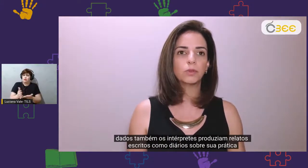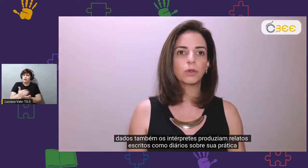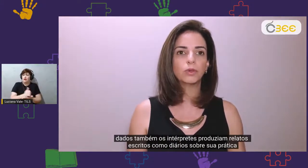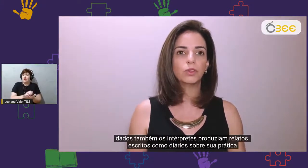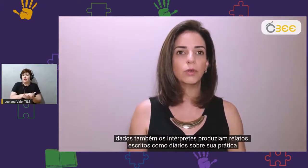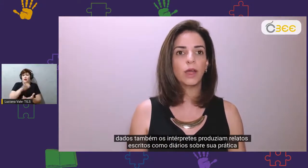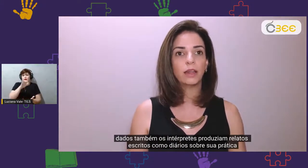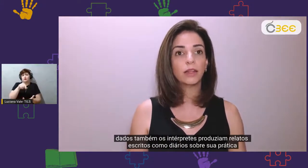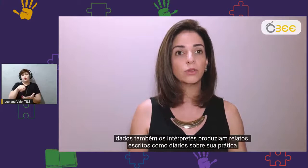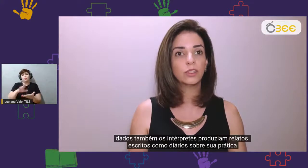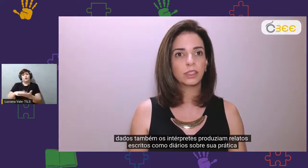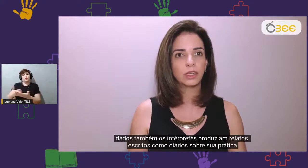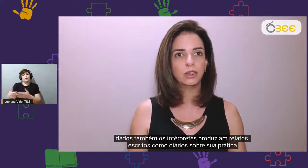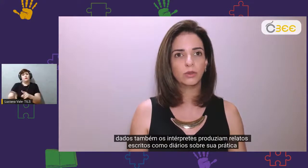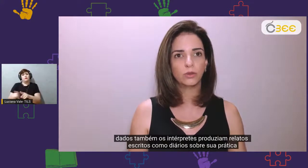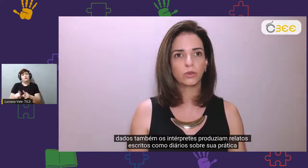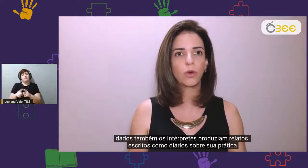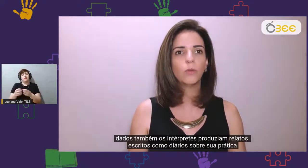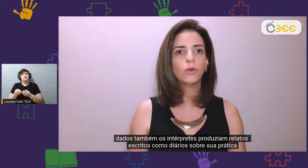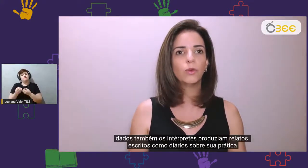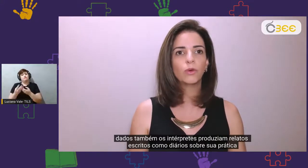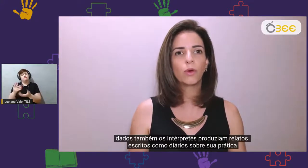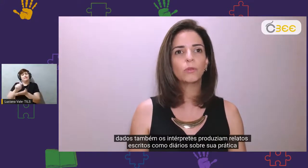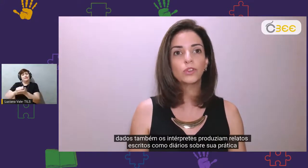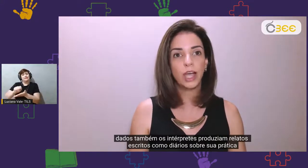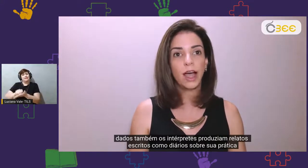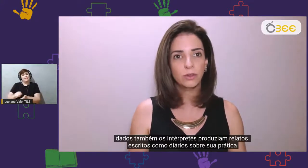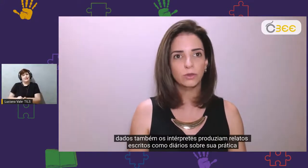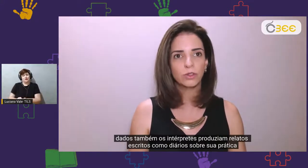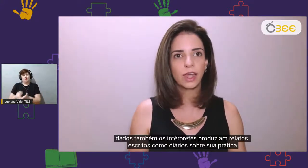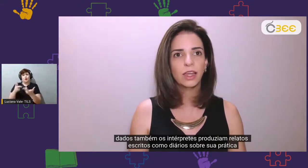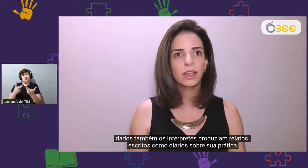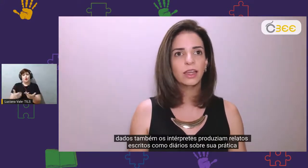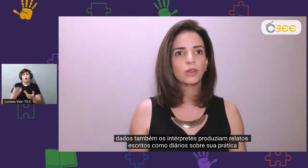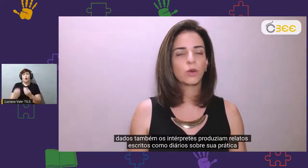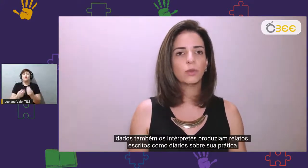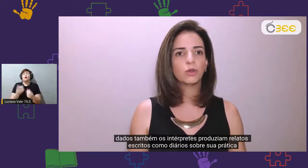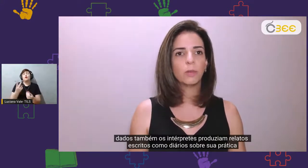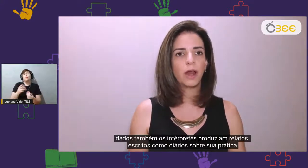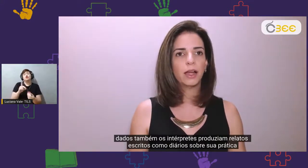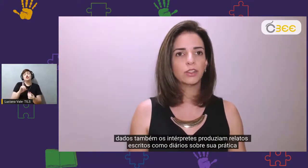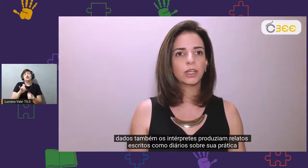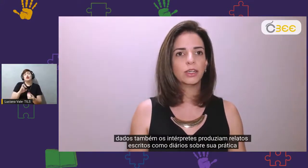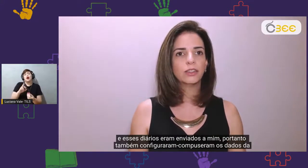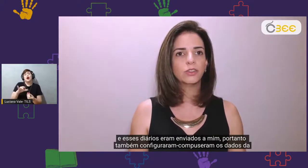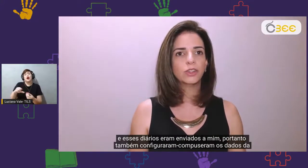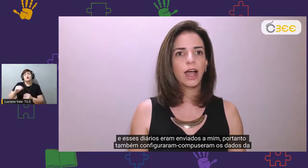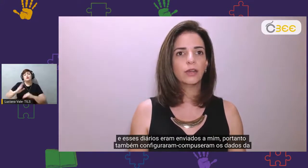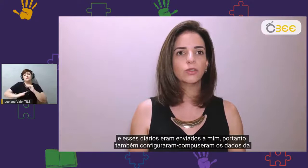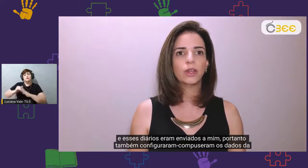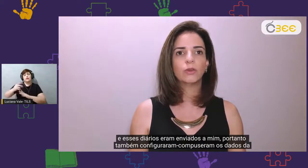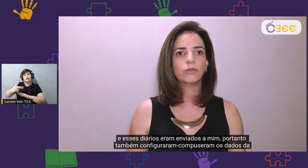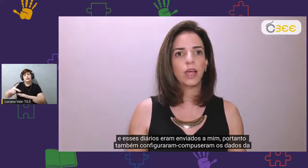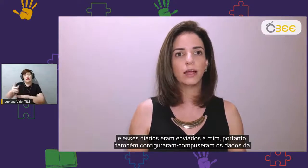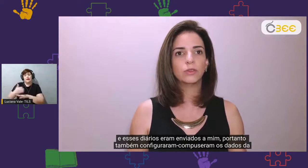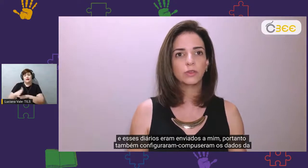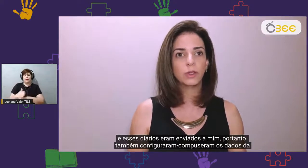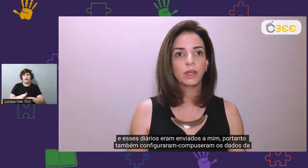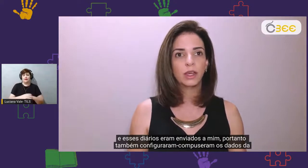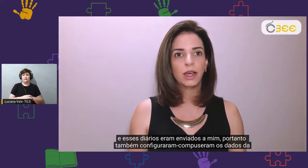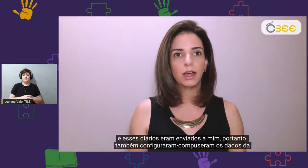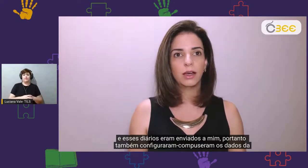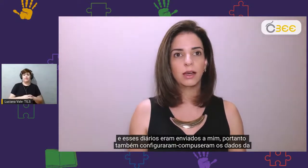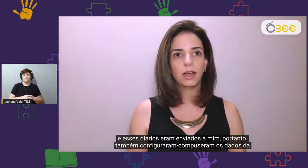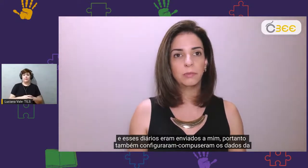os intérpretes produziam relatos escritos, como diários, né, sobre sua prática, e esses diários eram